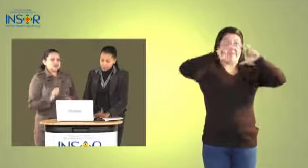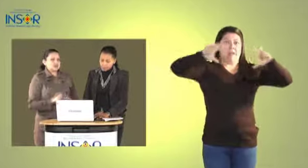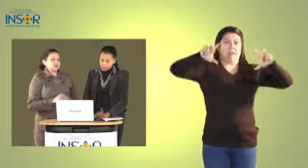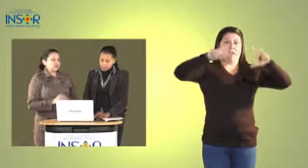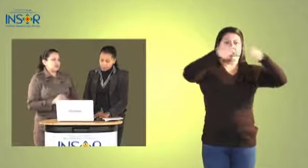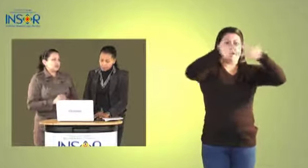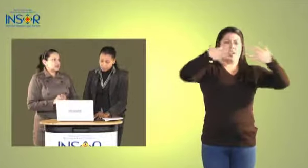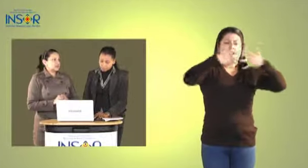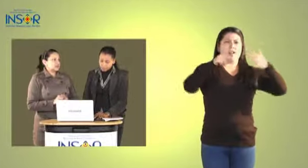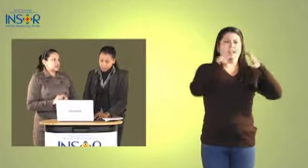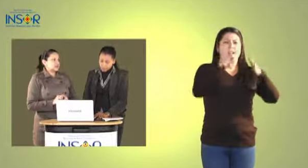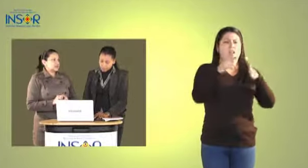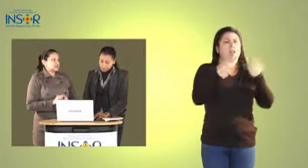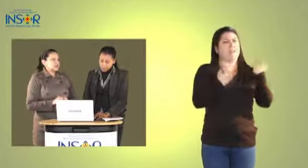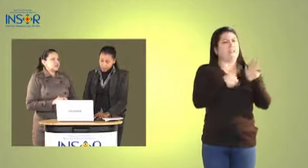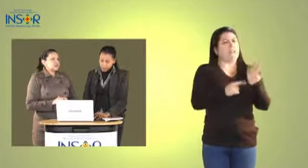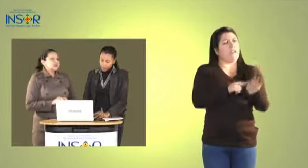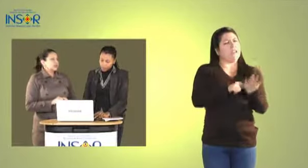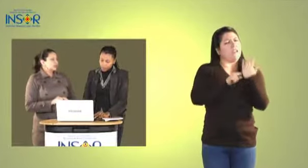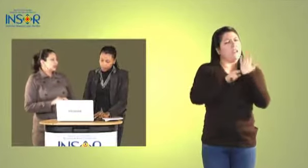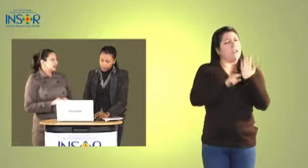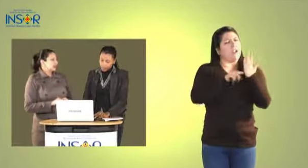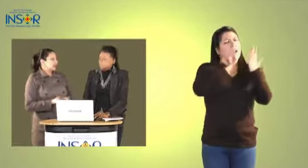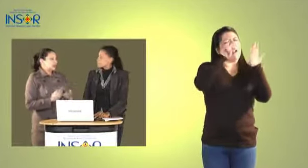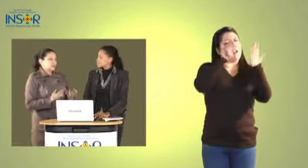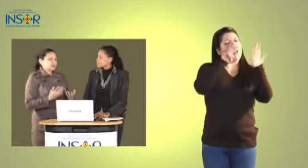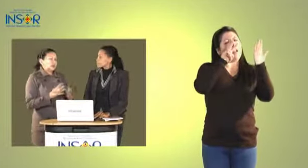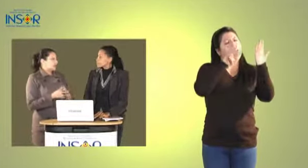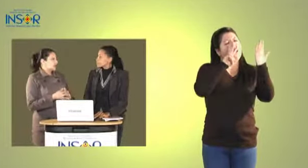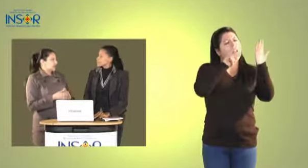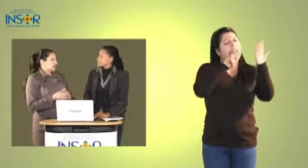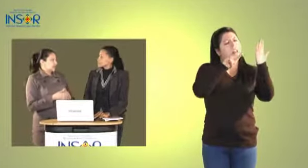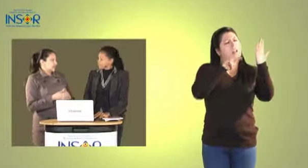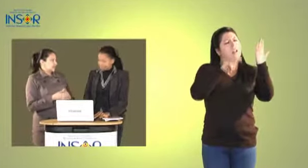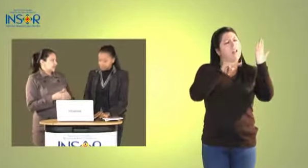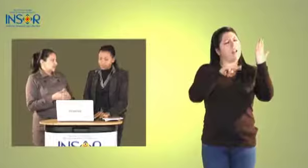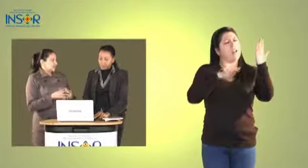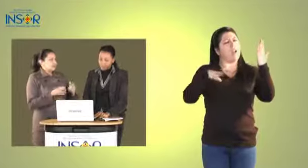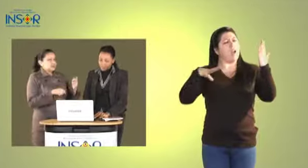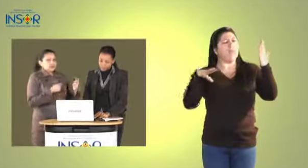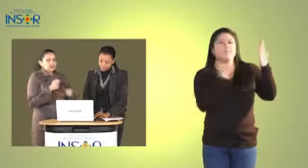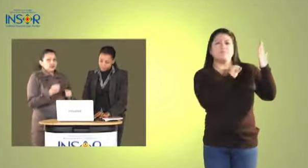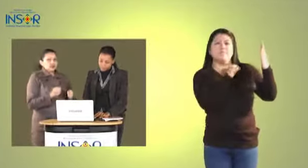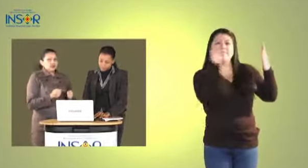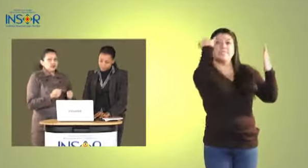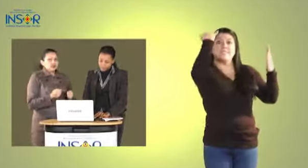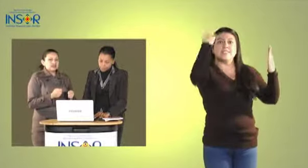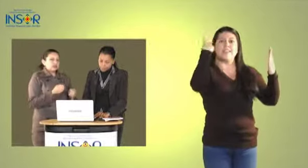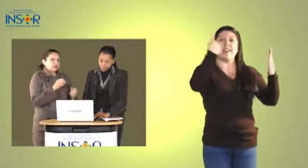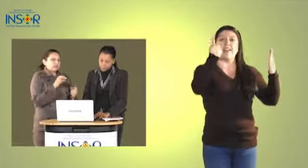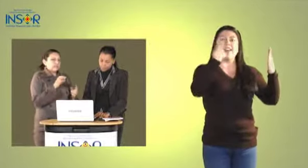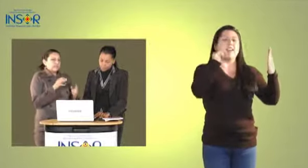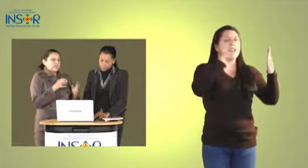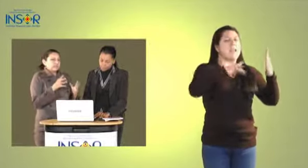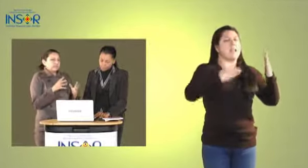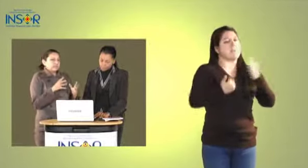cuál es la extensión de ese párrafo que está ahí, y empiezo a leer y a identificar una idea general. Entonces empiezo a hacer un ejercicio de entender qué